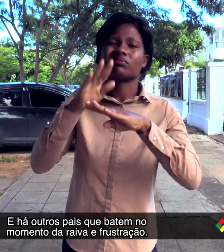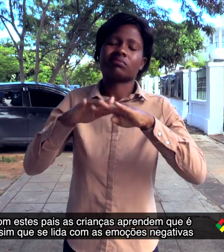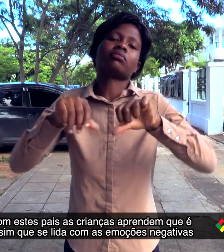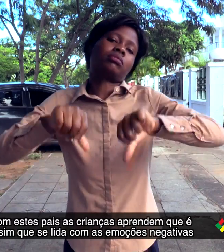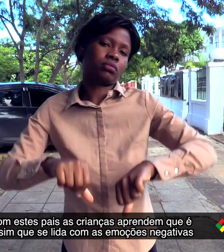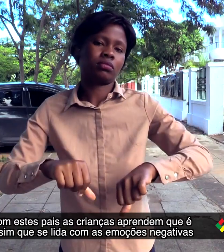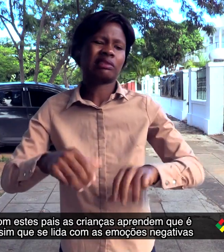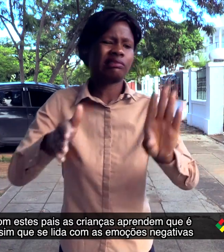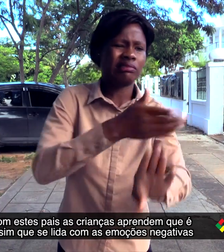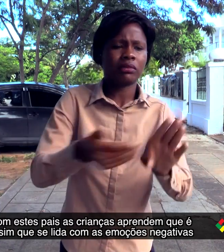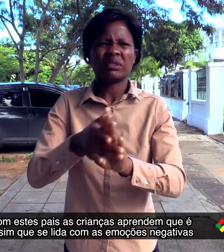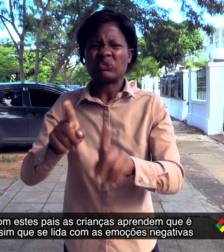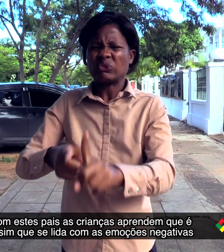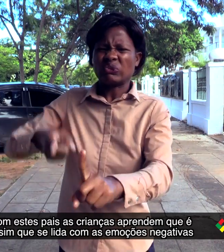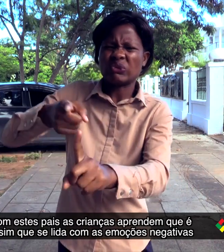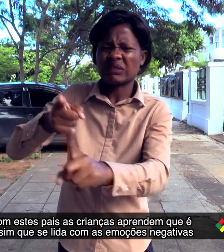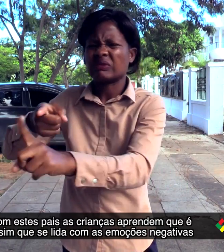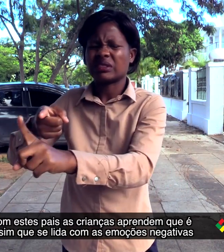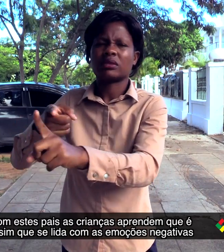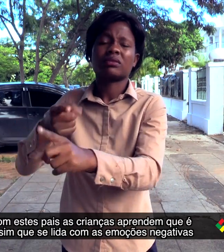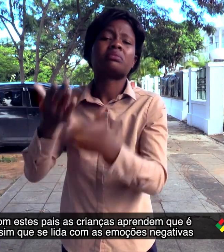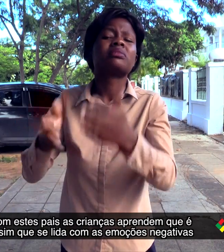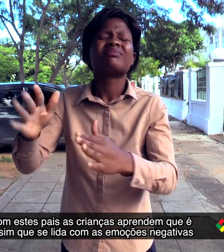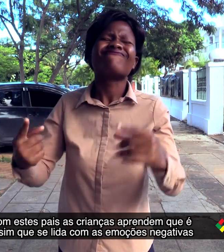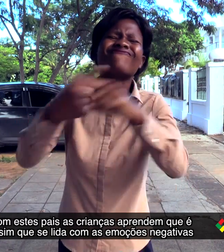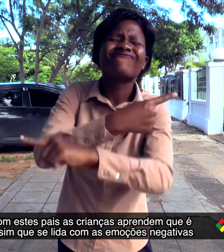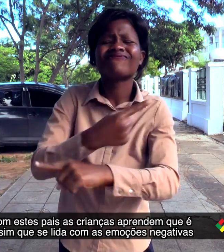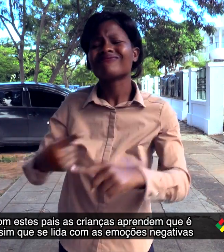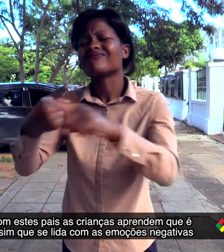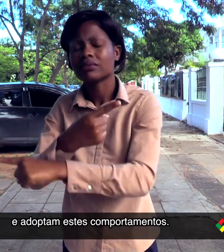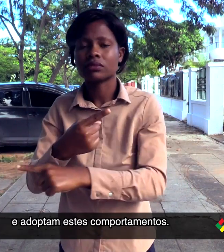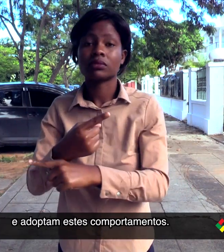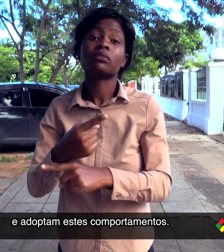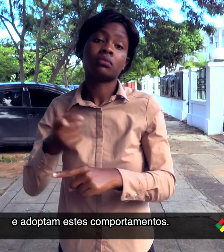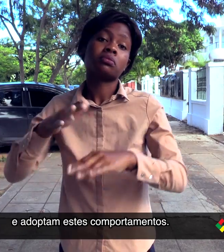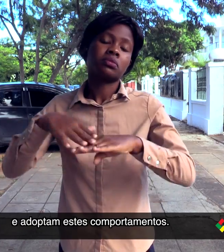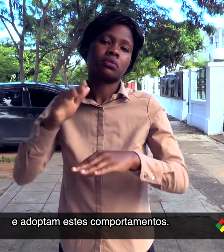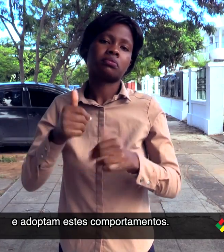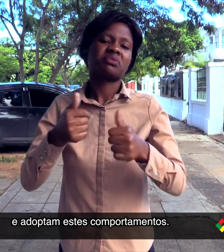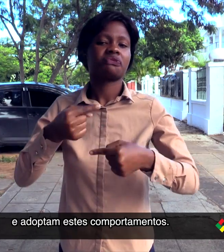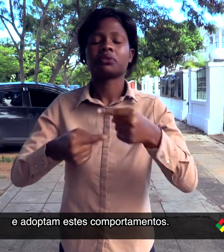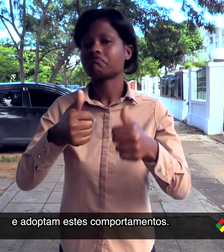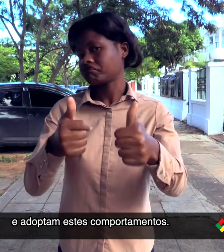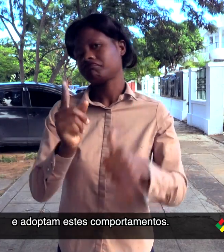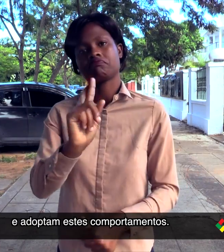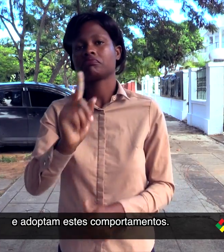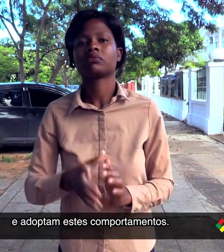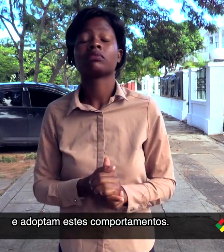Com estes pais, as crianças aprendem que é assim que se lida com as emoções negativas e adotam esses comportamentos.